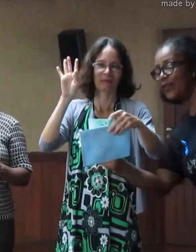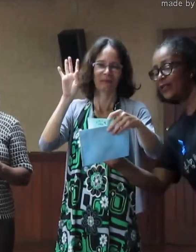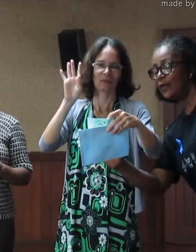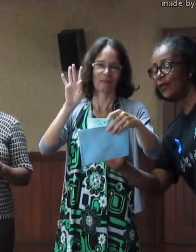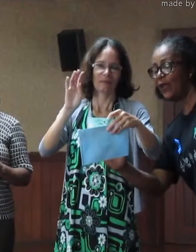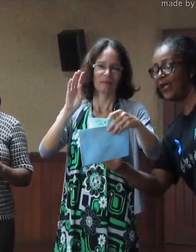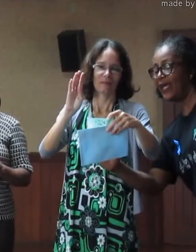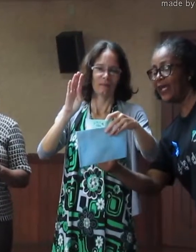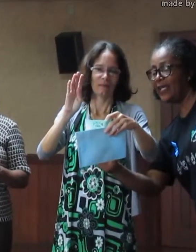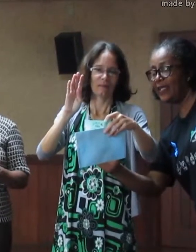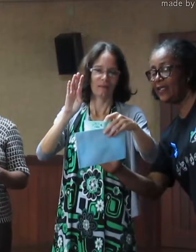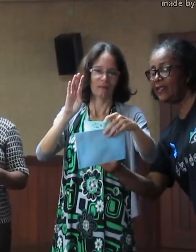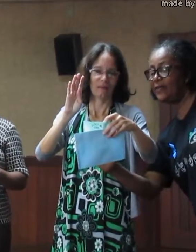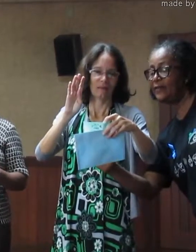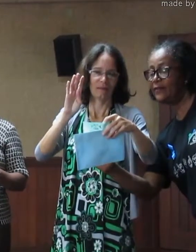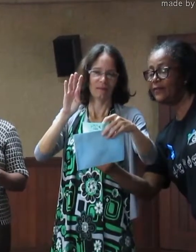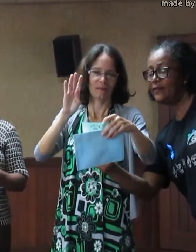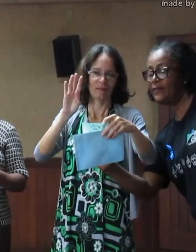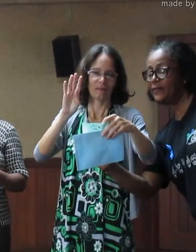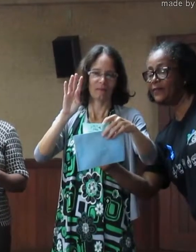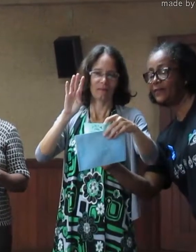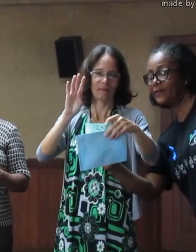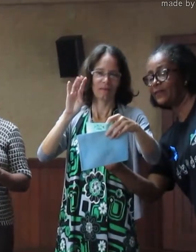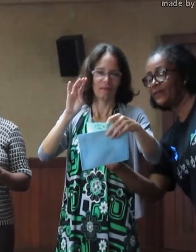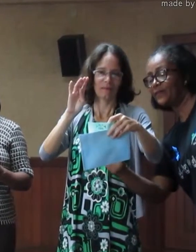Aqui, ó. O R.